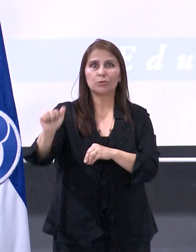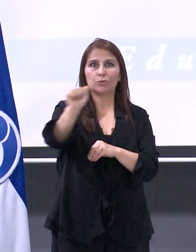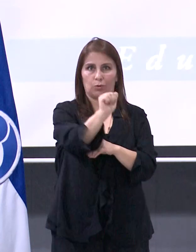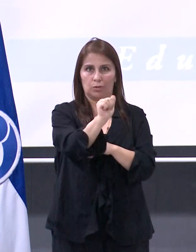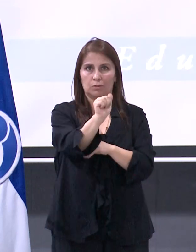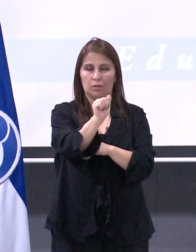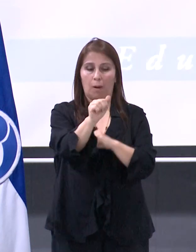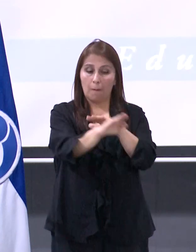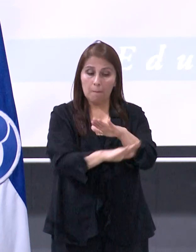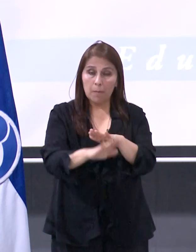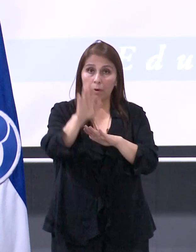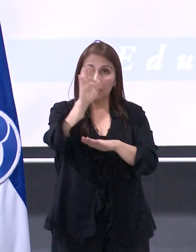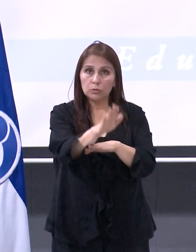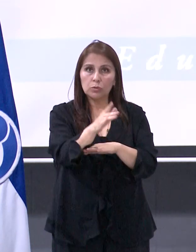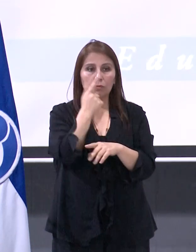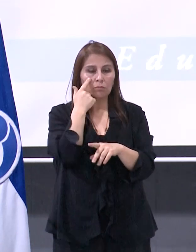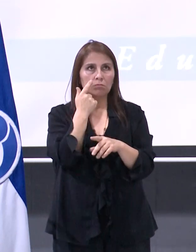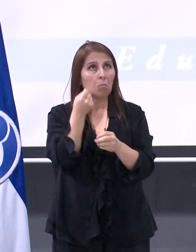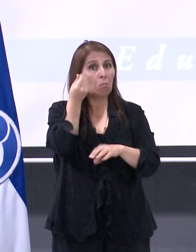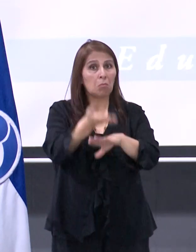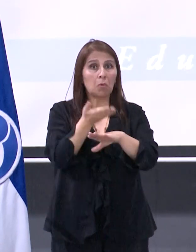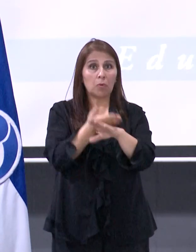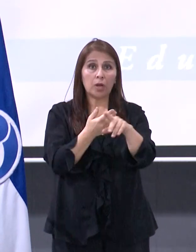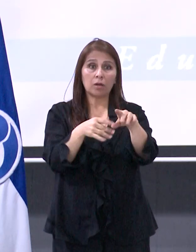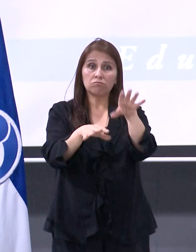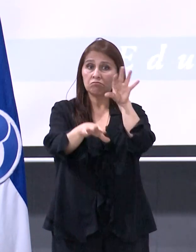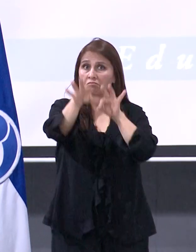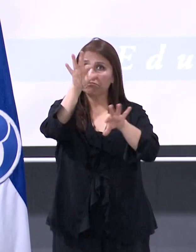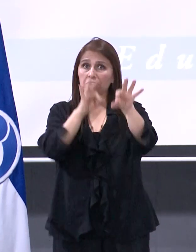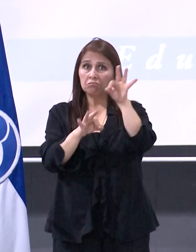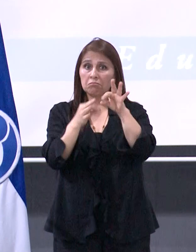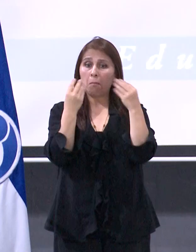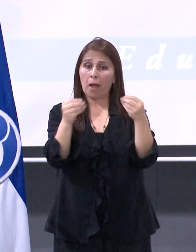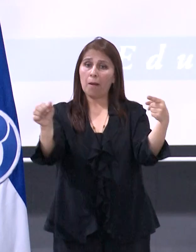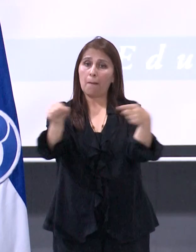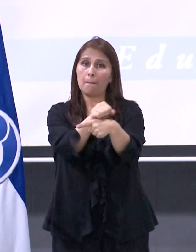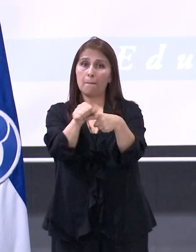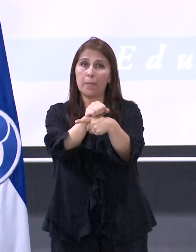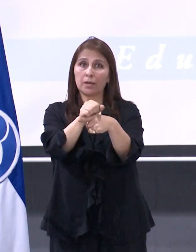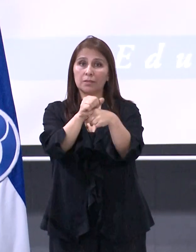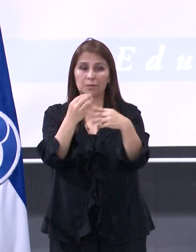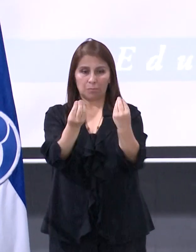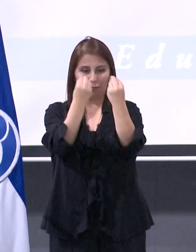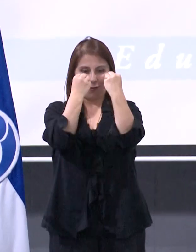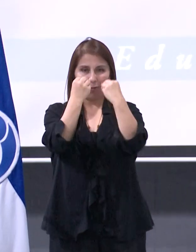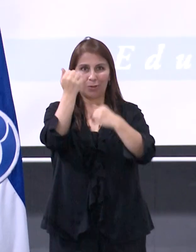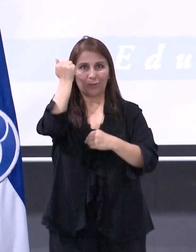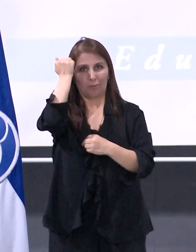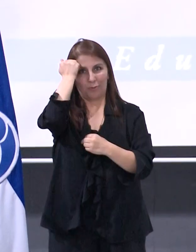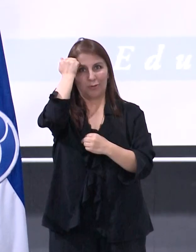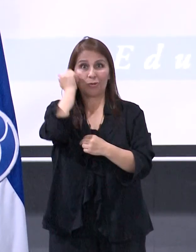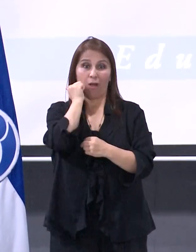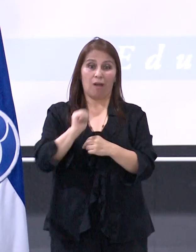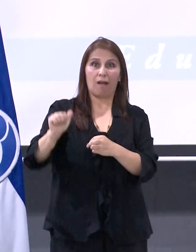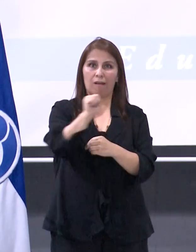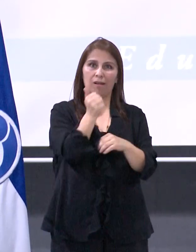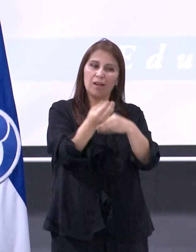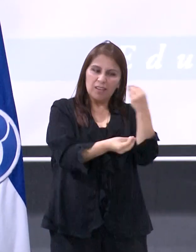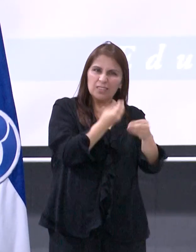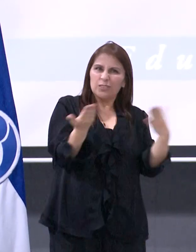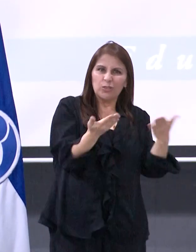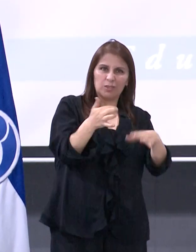basado en la formulación de alternativas pedagógicas desarrolladas en las prácticas que las 'más información' llevaban a cabo en el preescolar